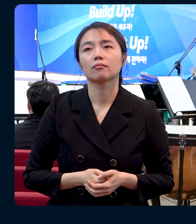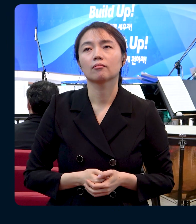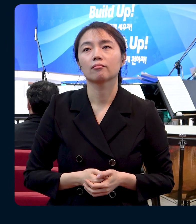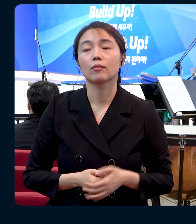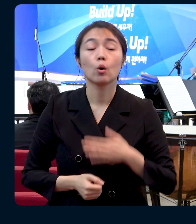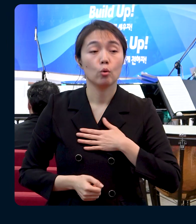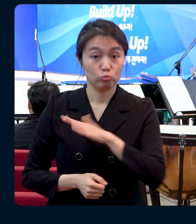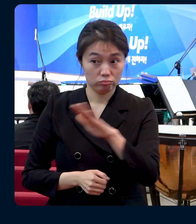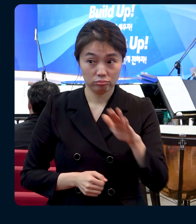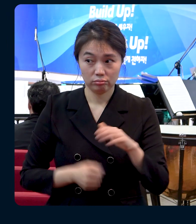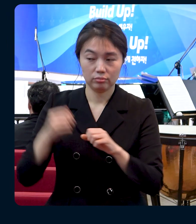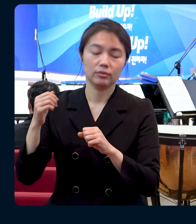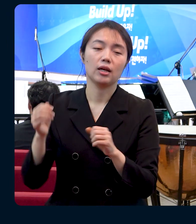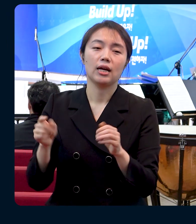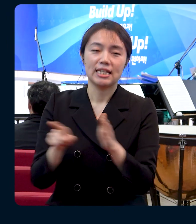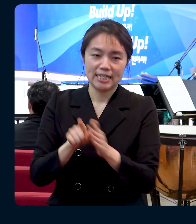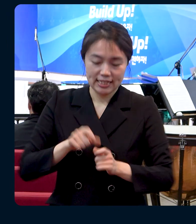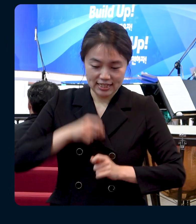여러분,